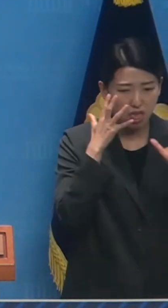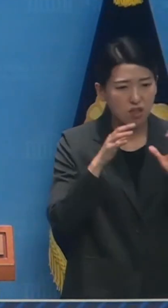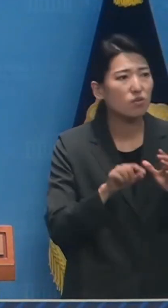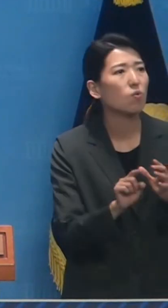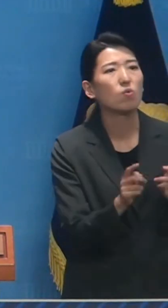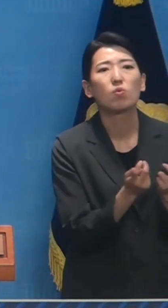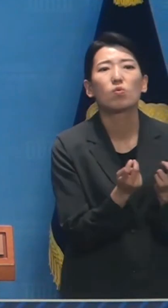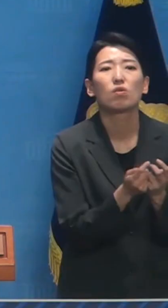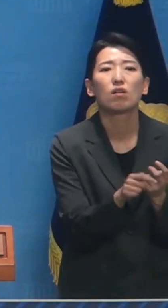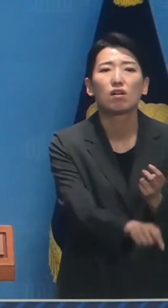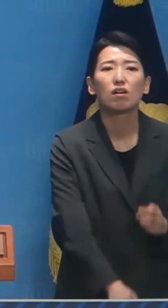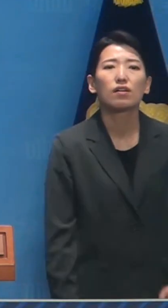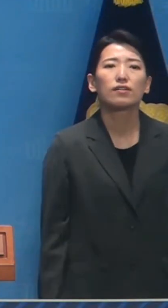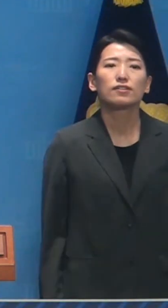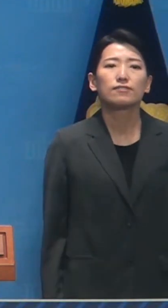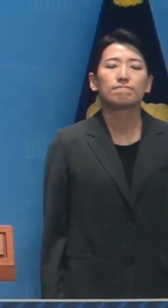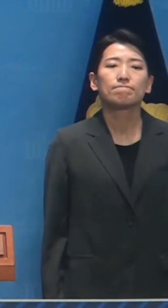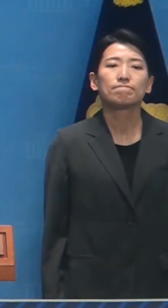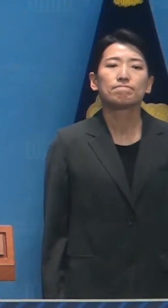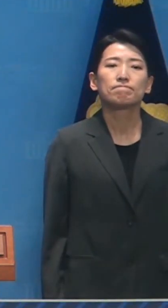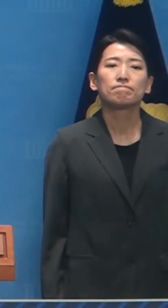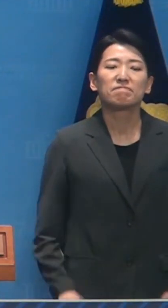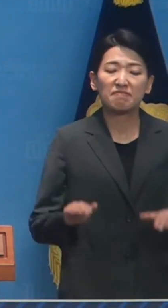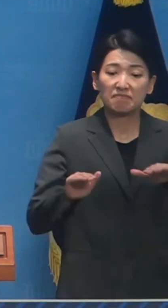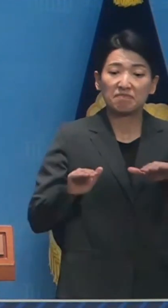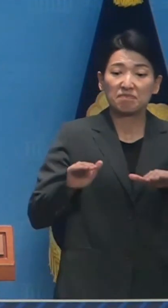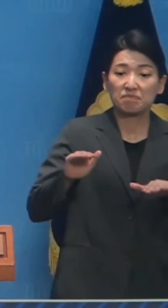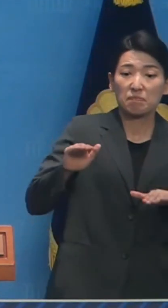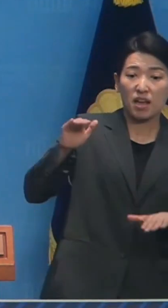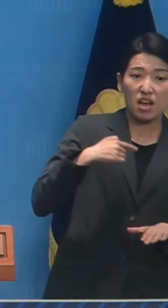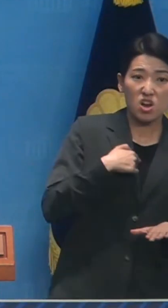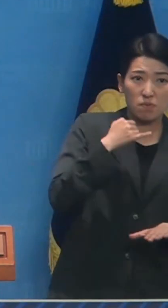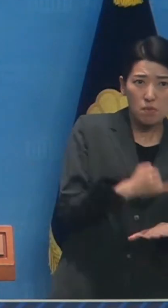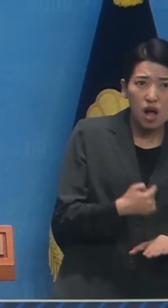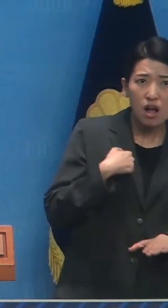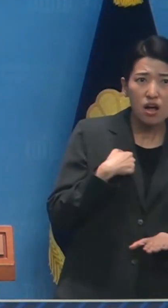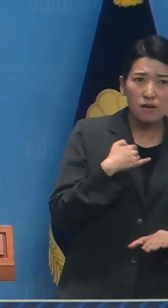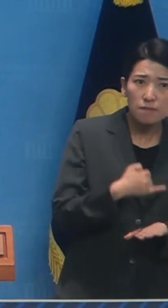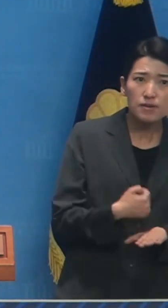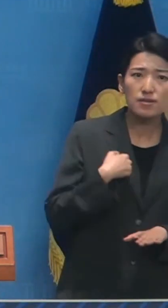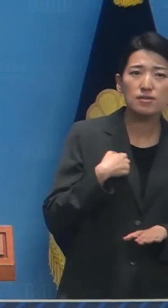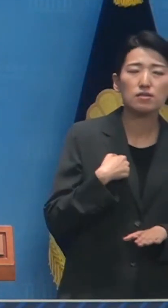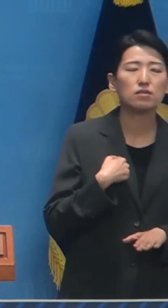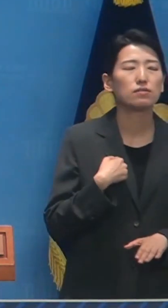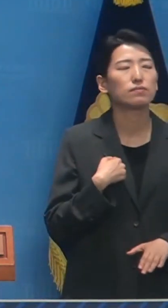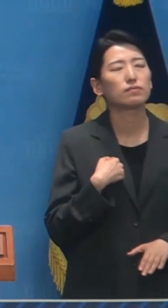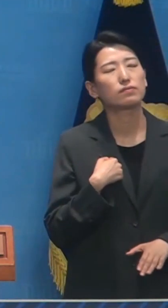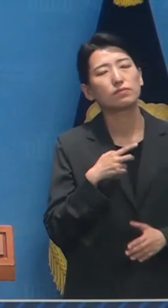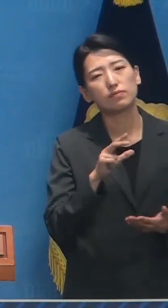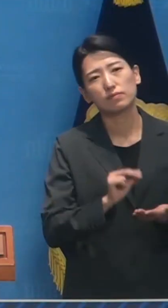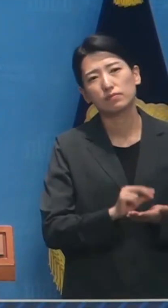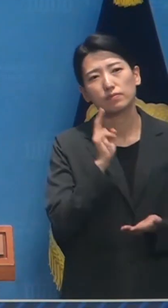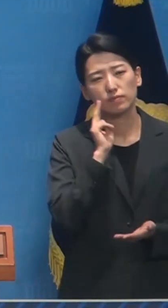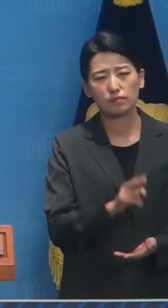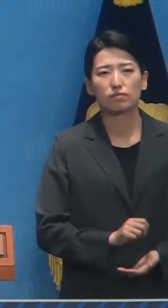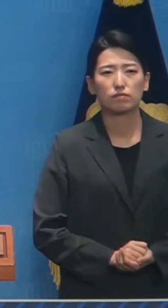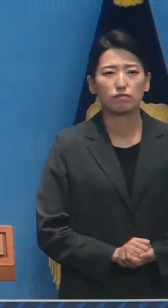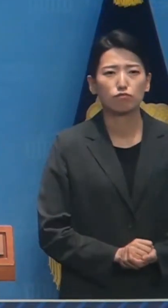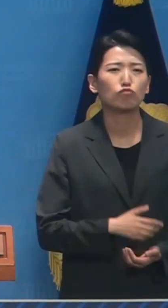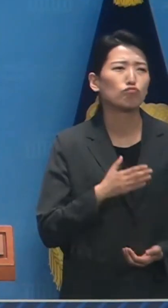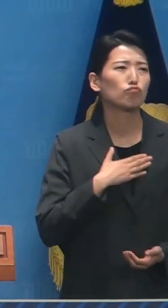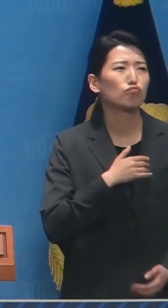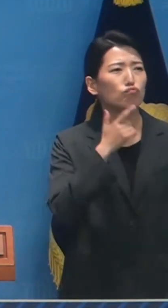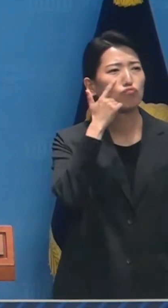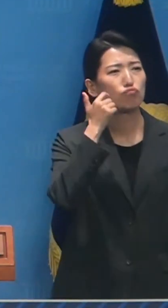현대판 불가촉 천민 계급이 존재했었다는 것이고, 뿌리찾기 권리 보장